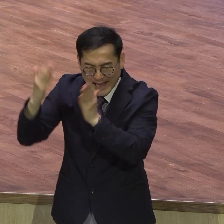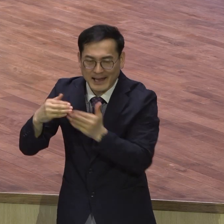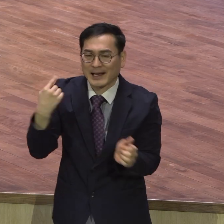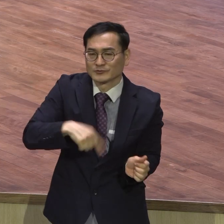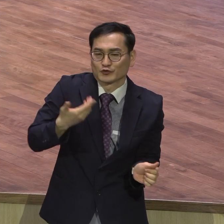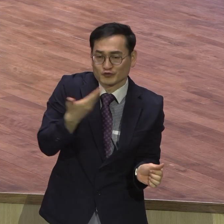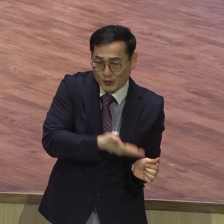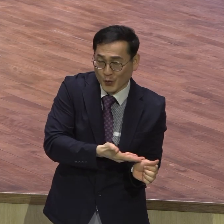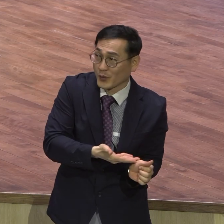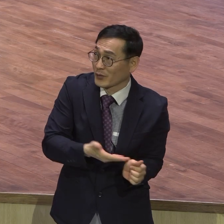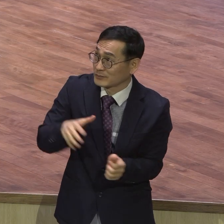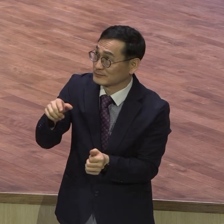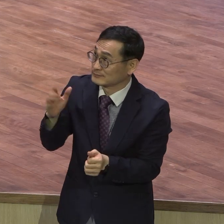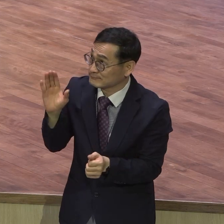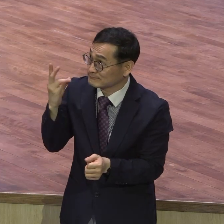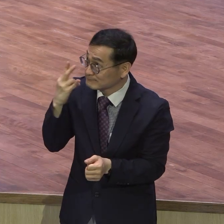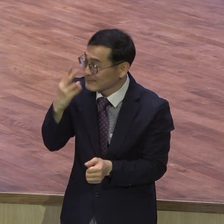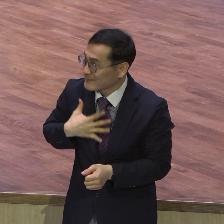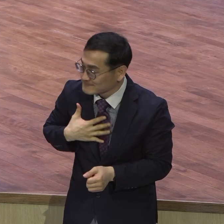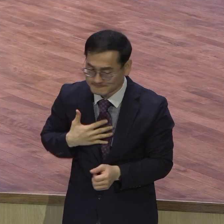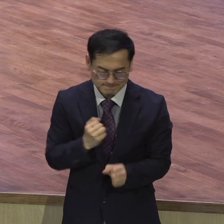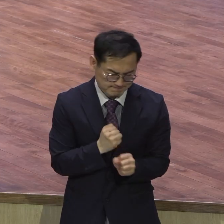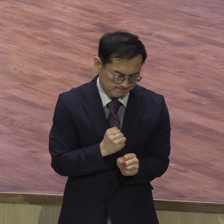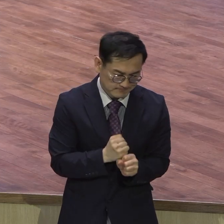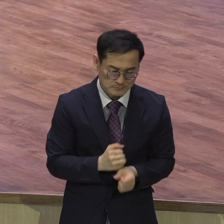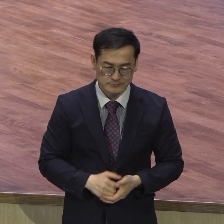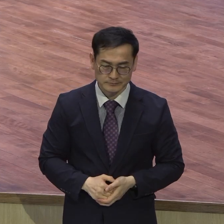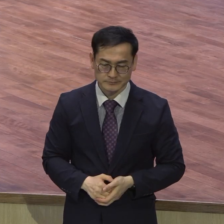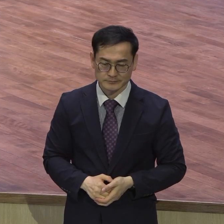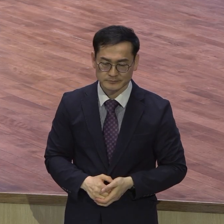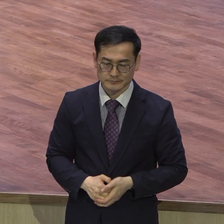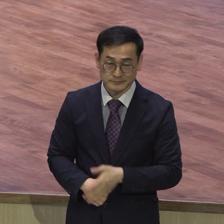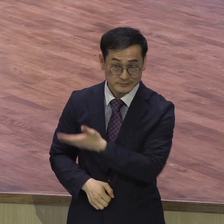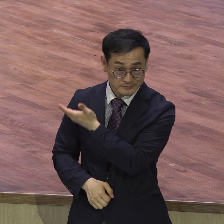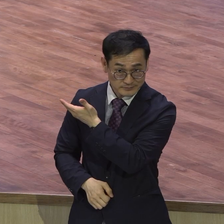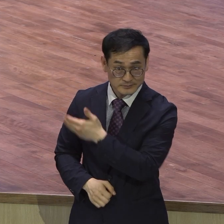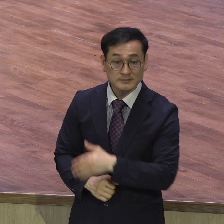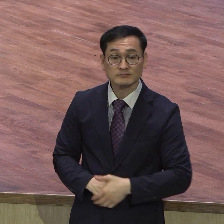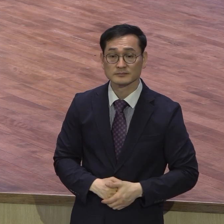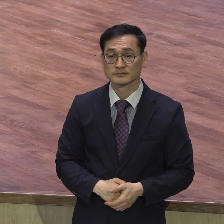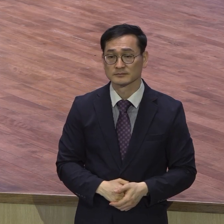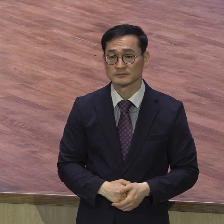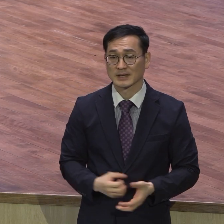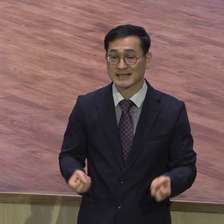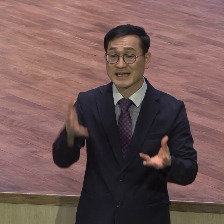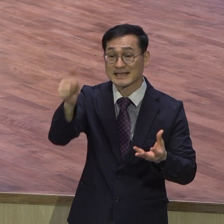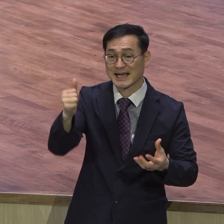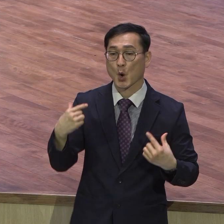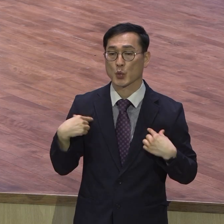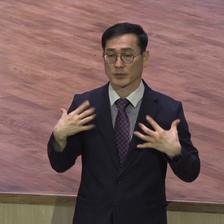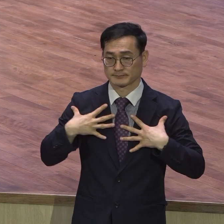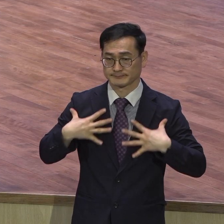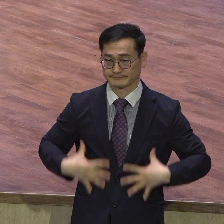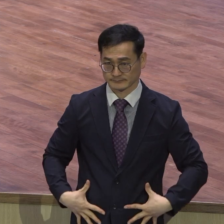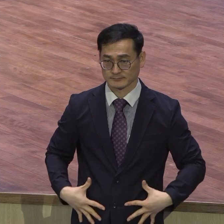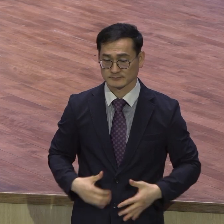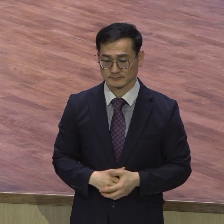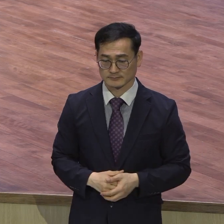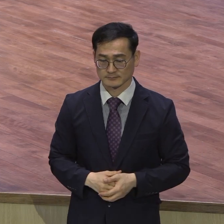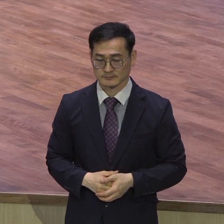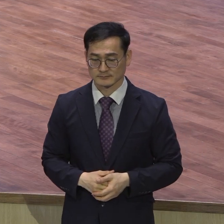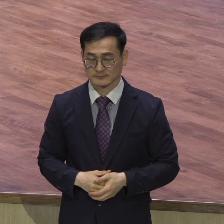아주 세밀하게 사진을 보세요. 그 당시에 제사장 옷입니다. 조세 설명이